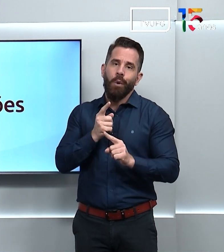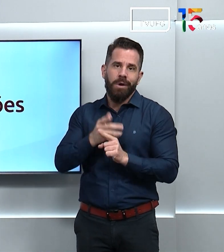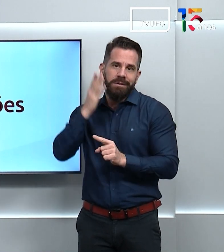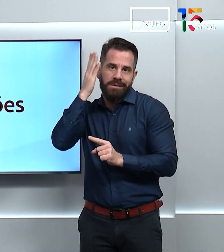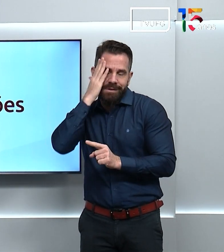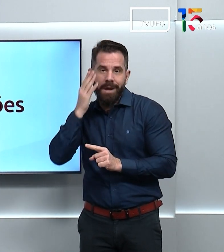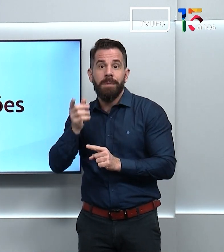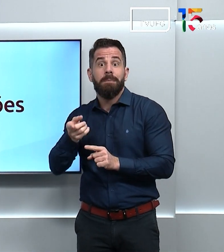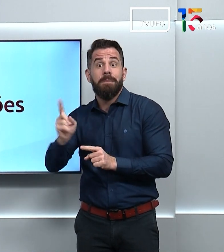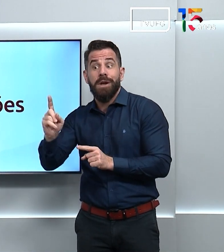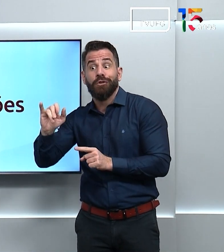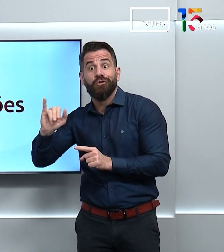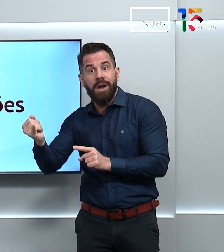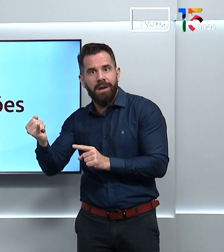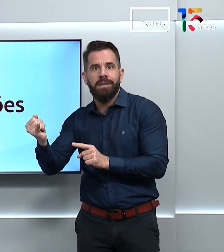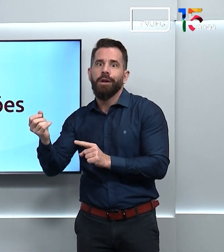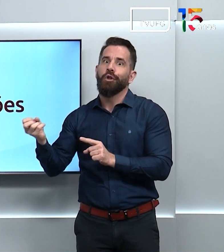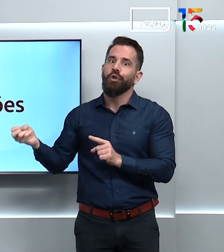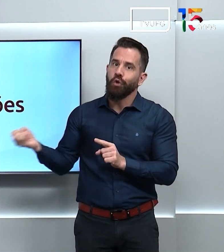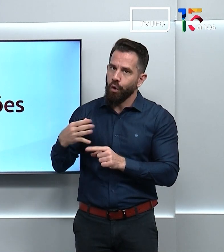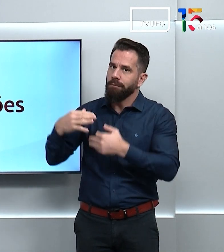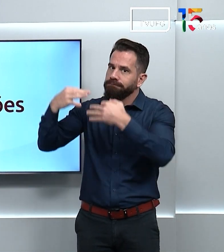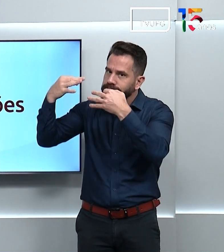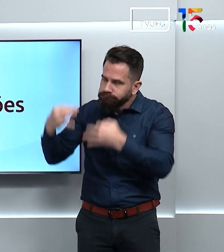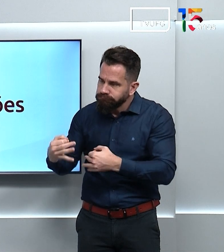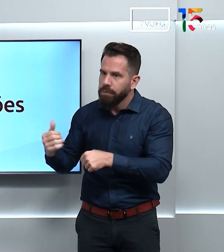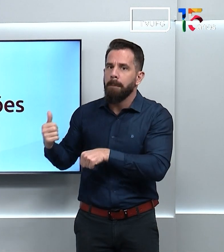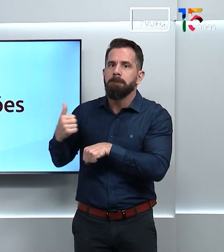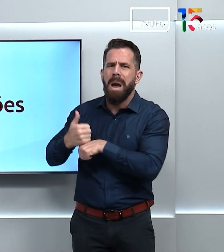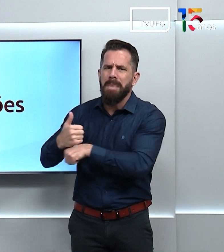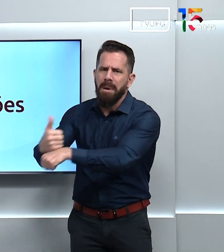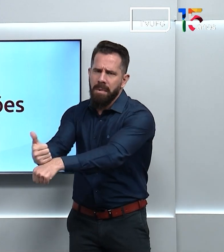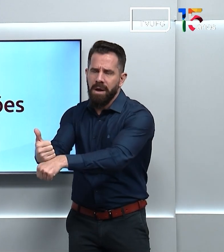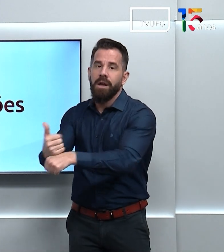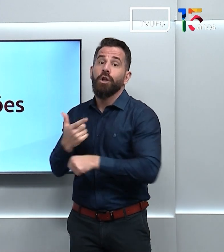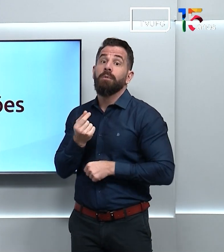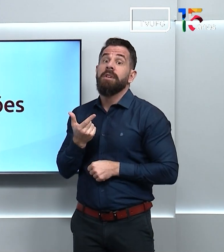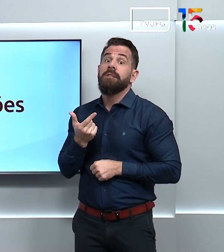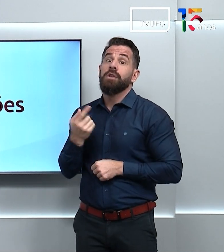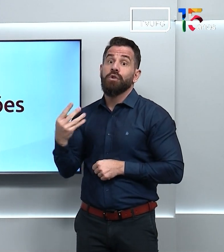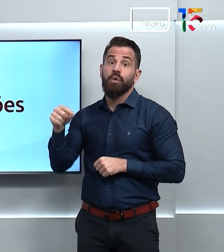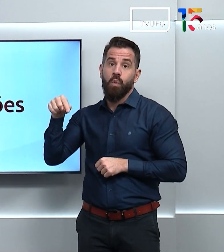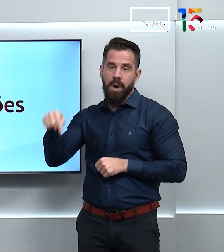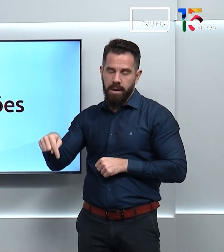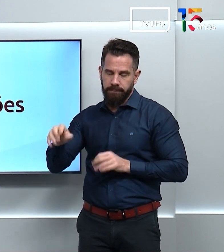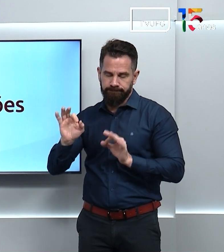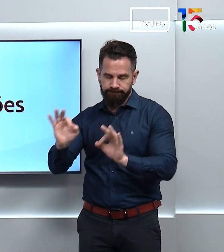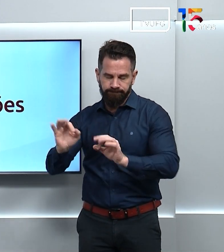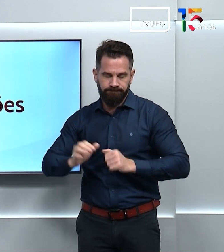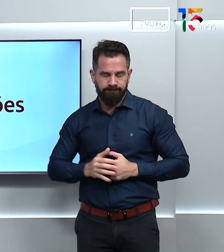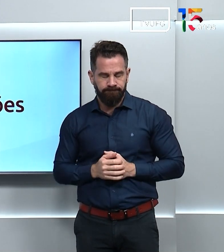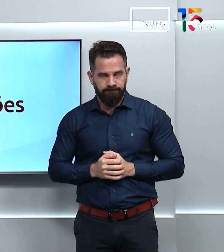de 1º de janeiro tomam posse os novos vereadores que foram eleitos no pleito desse ano.